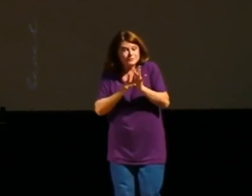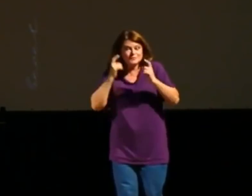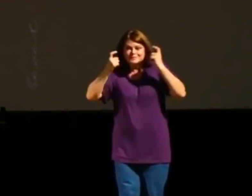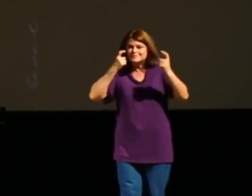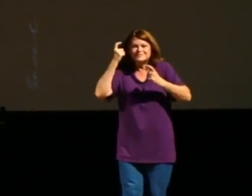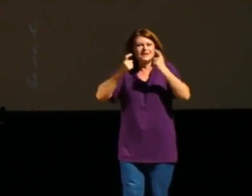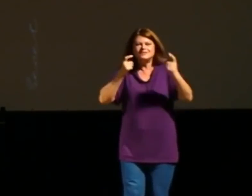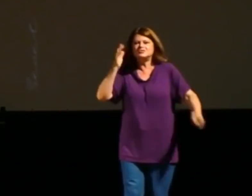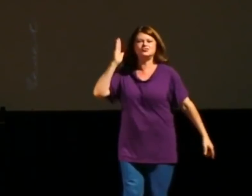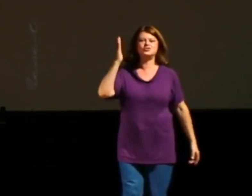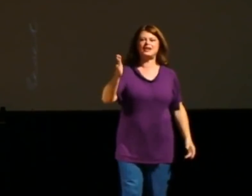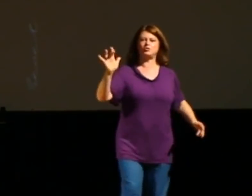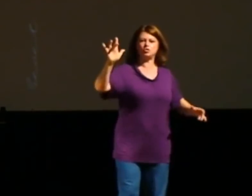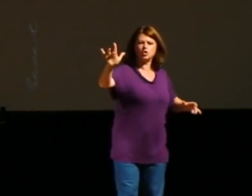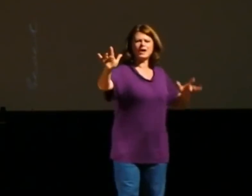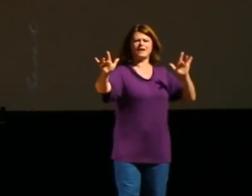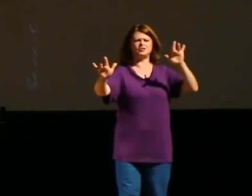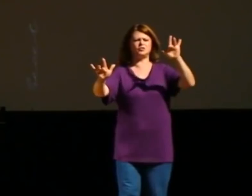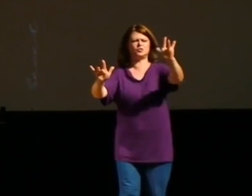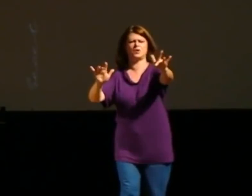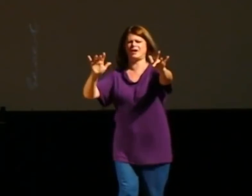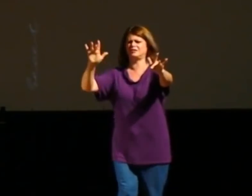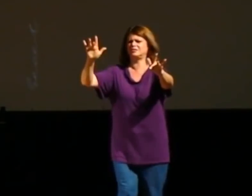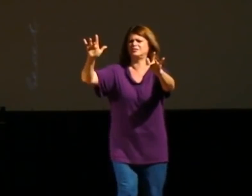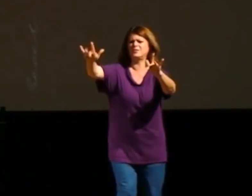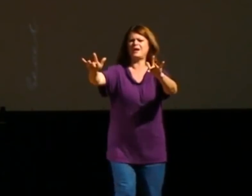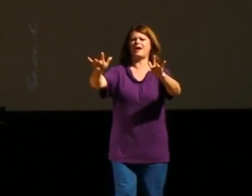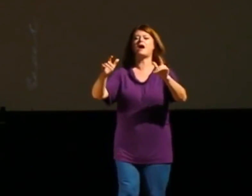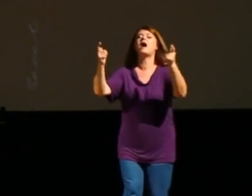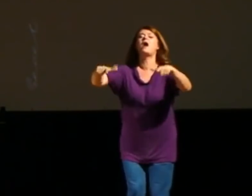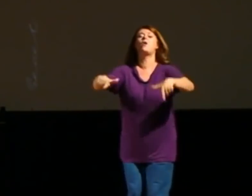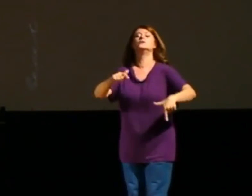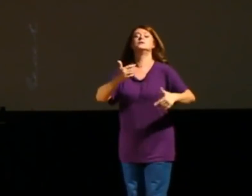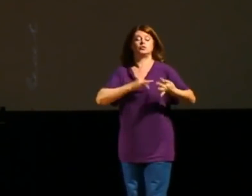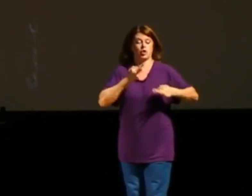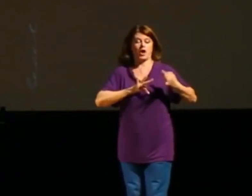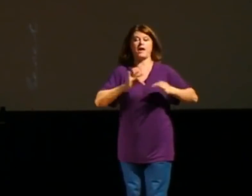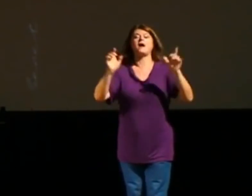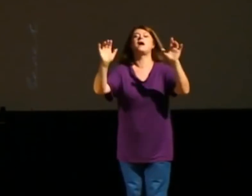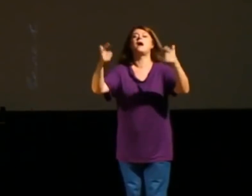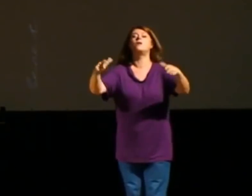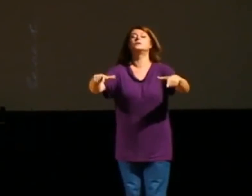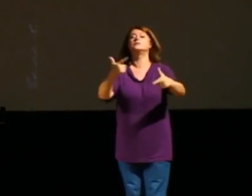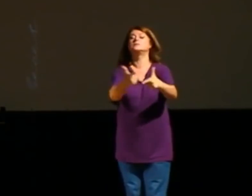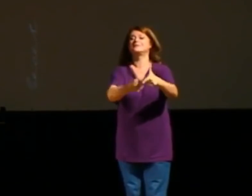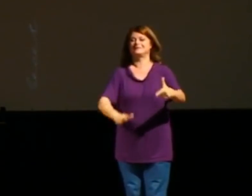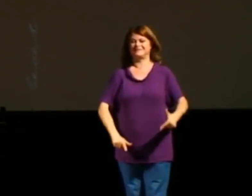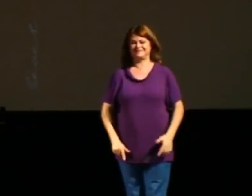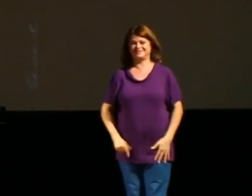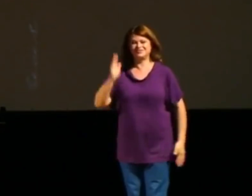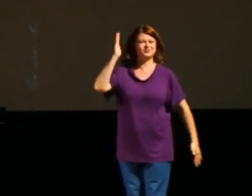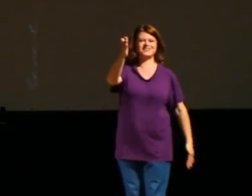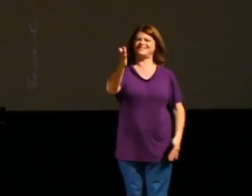dedos nos ouvidos daquele homem. E faz um terceiro gesto. O primeiro então foi ele tirar